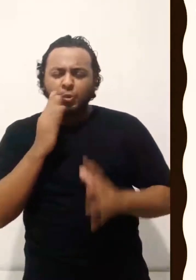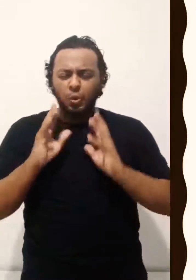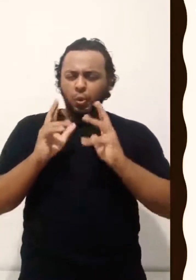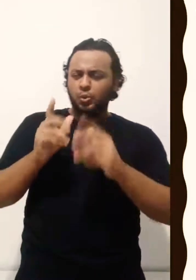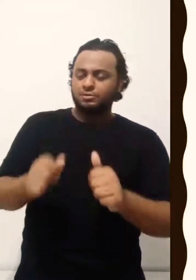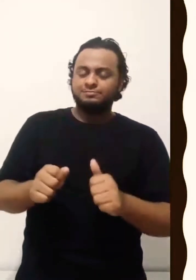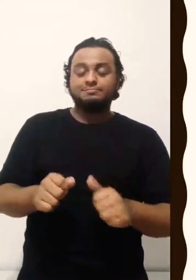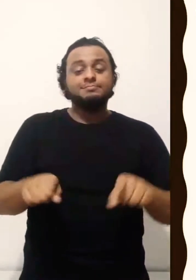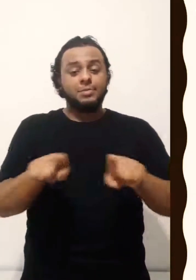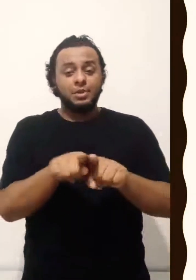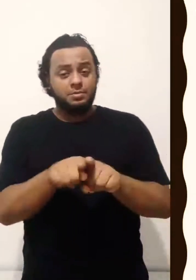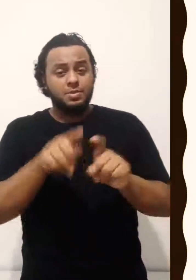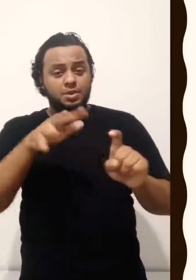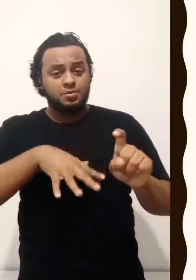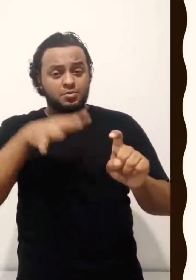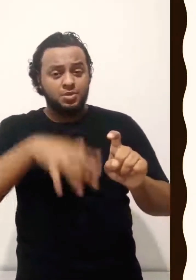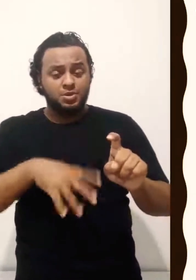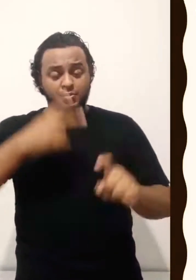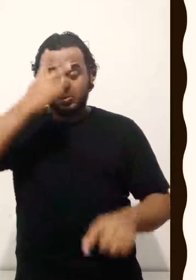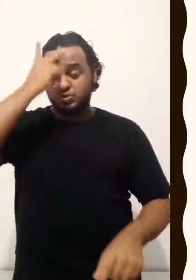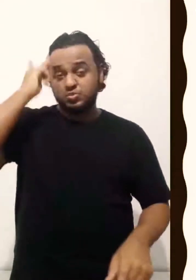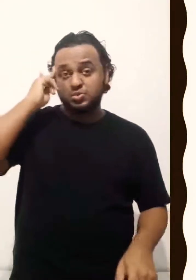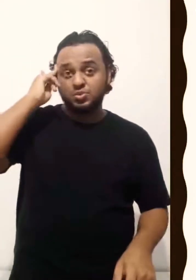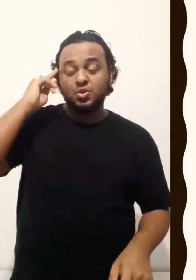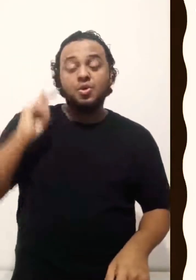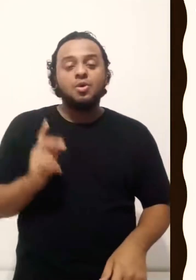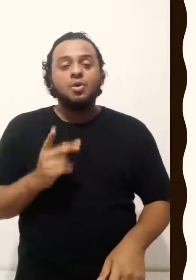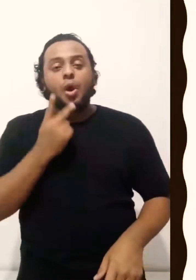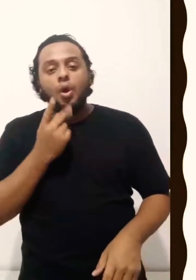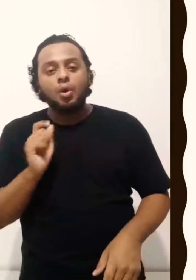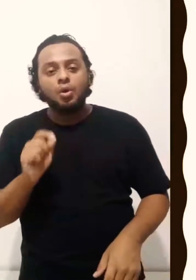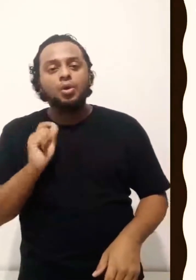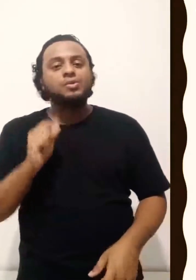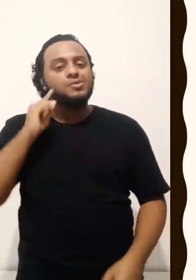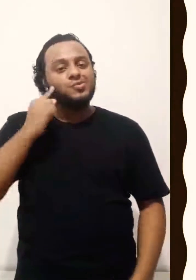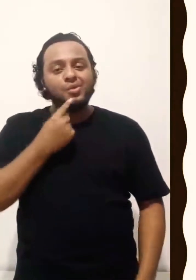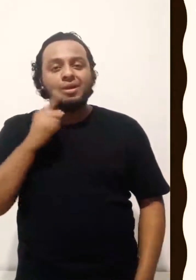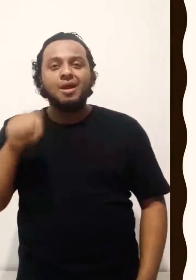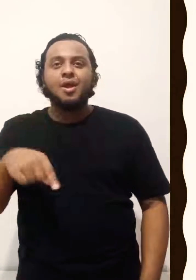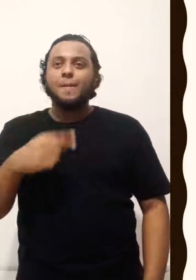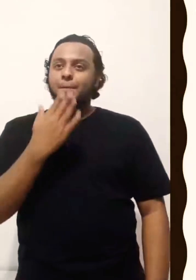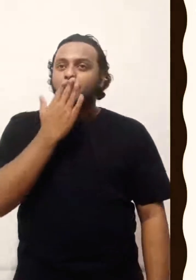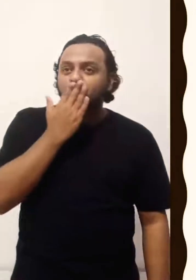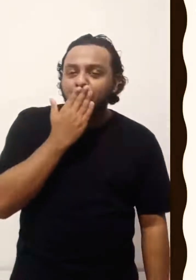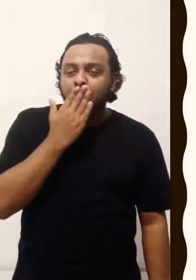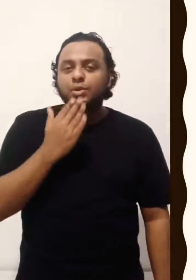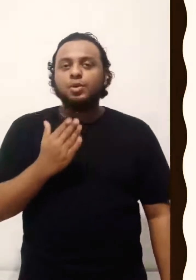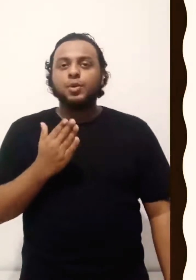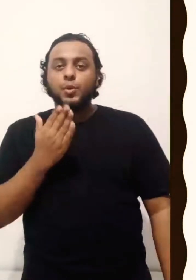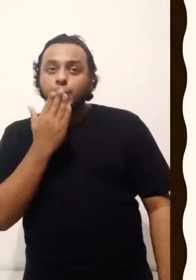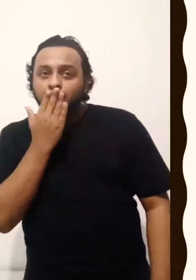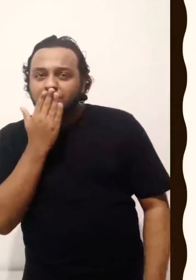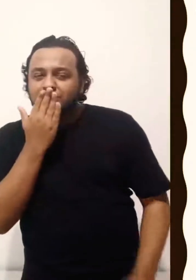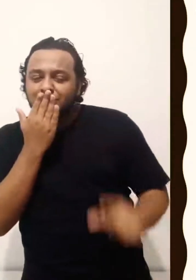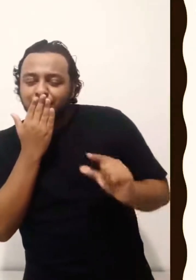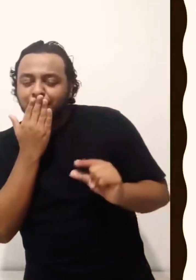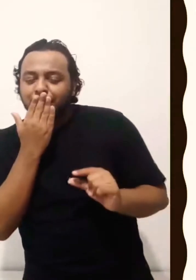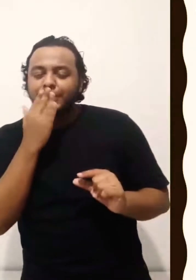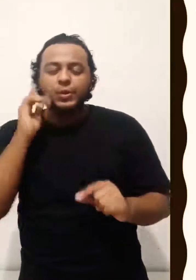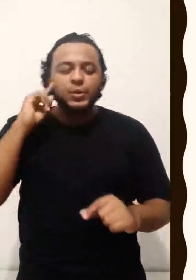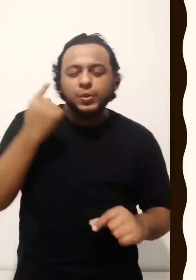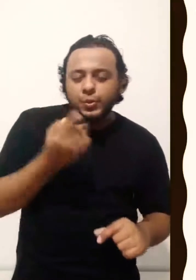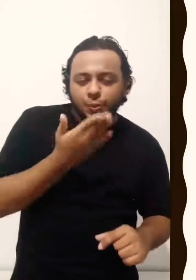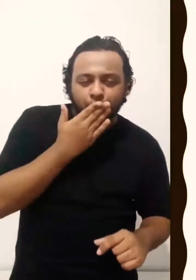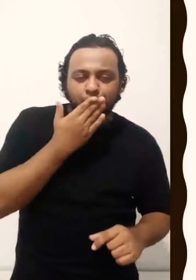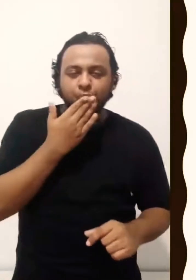Também é um mito. As pessoas costumam se referir aos surdos como mudos, como surdo-mudo, como